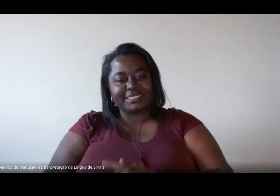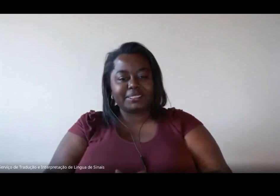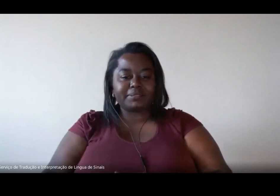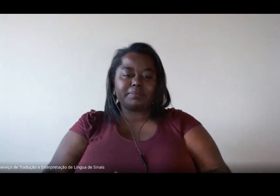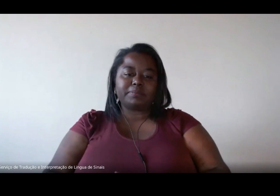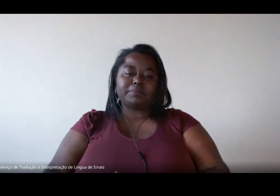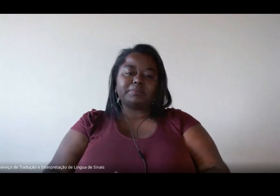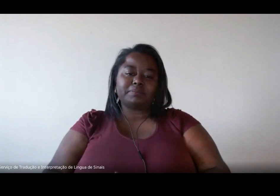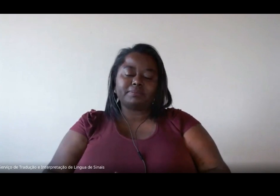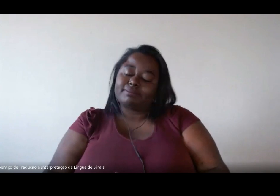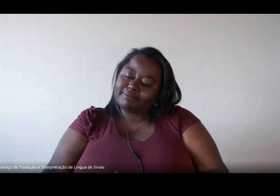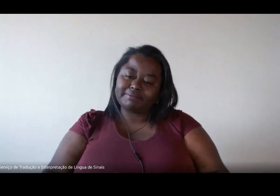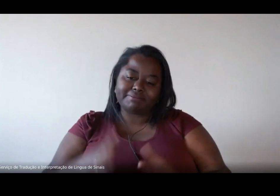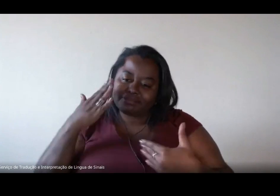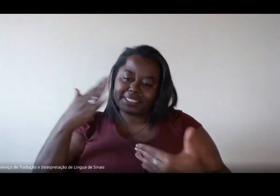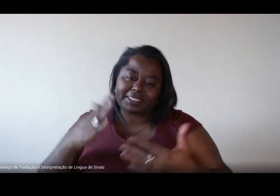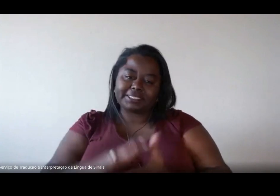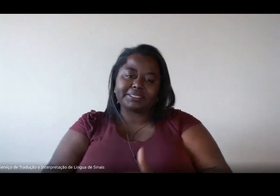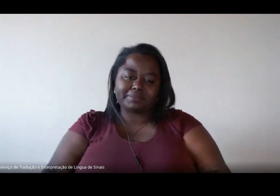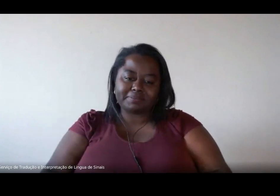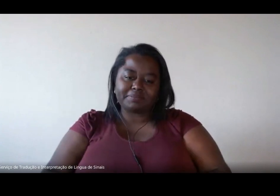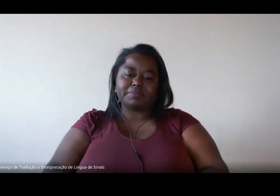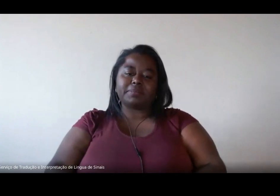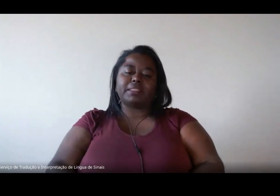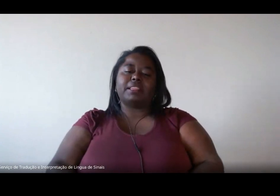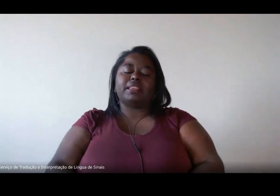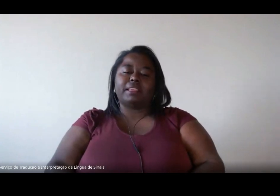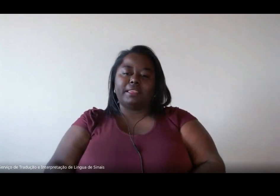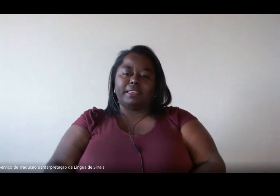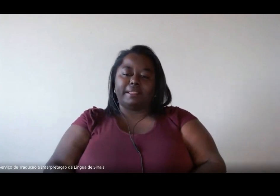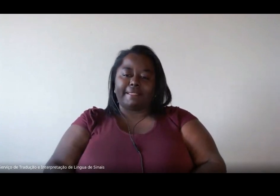Né? E obrigado mesmo. Obrigado, assim. Gente.